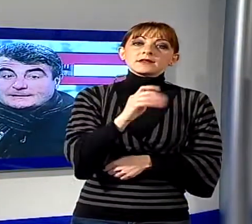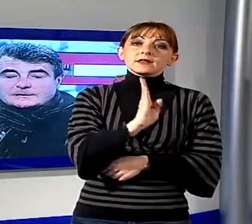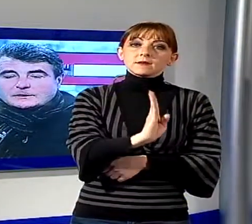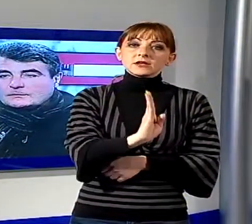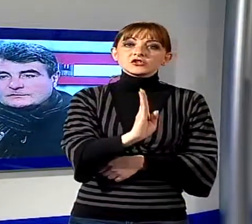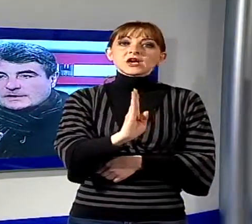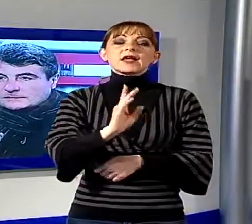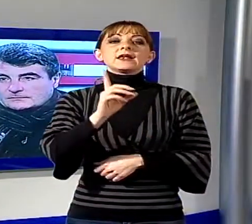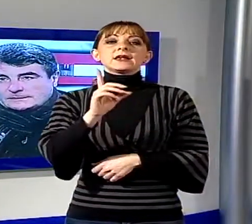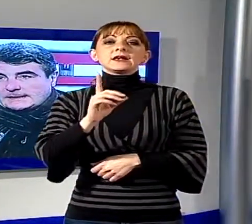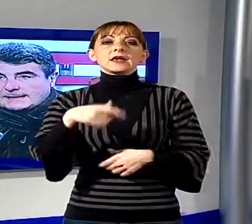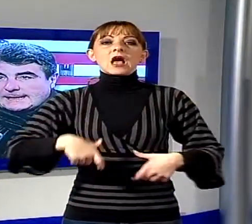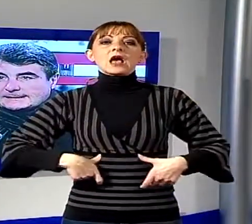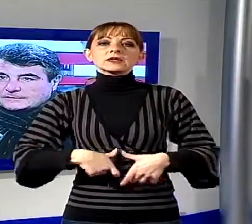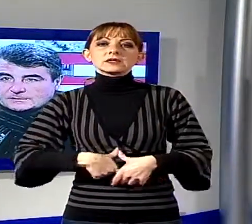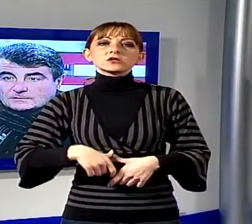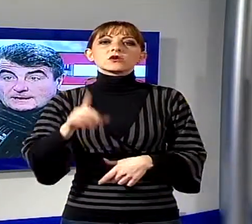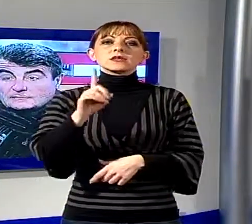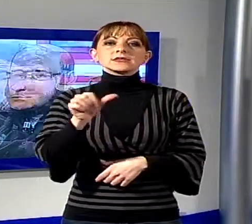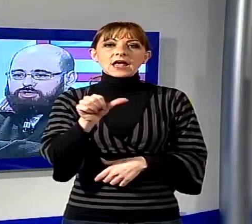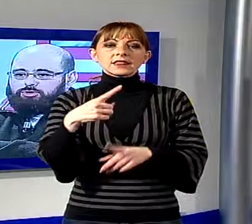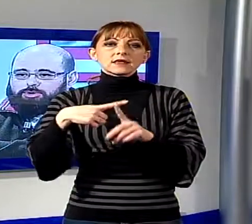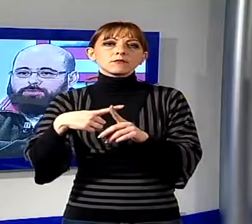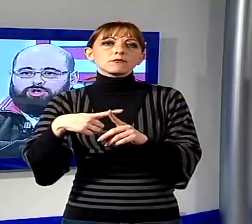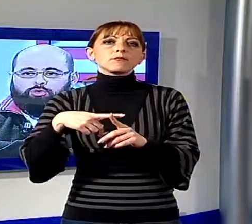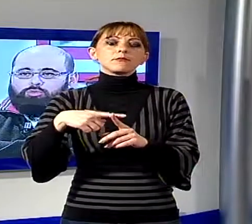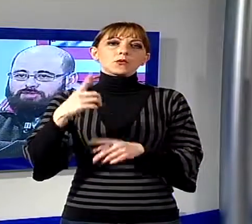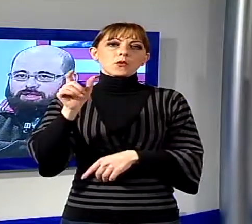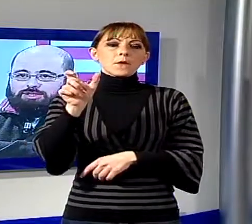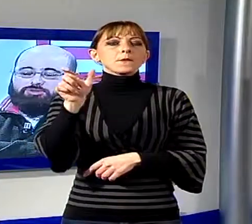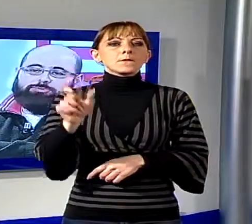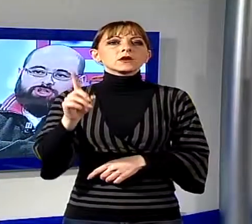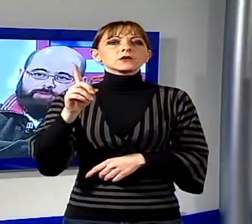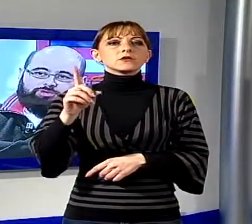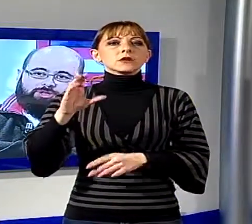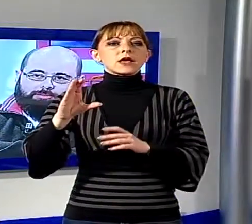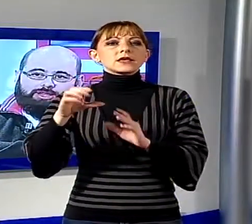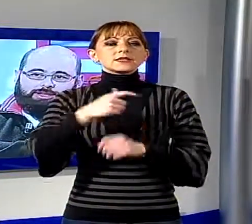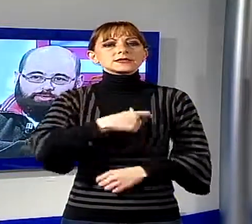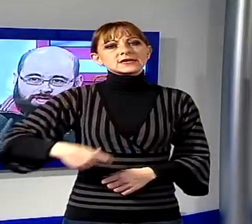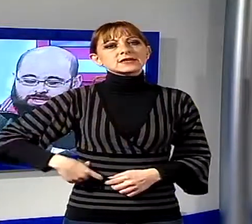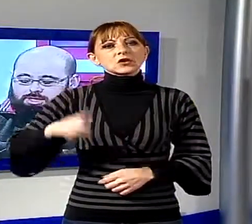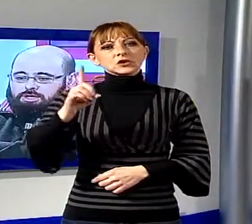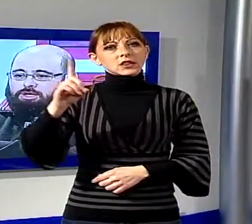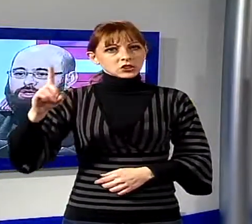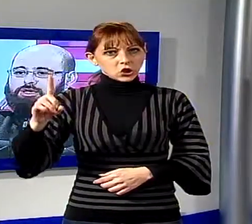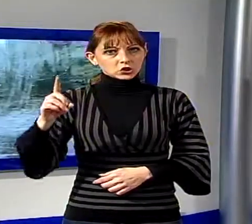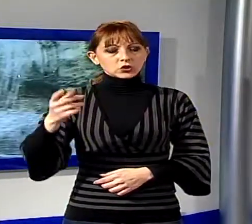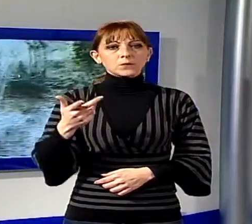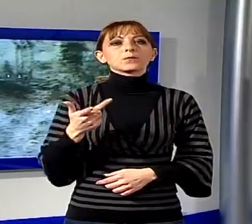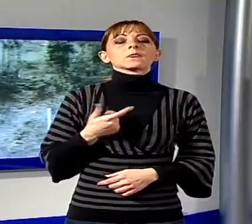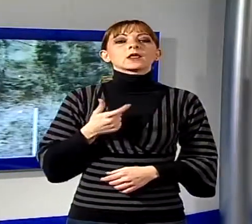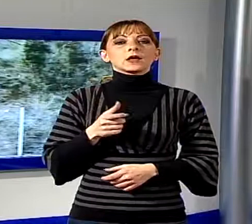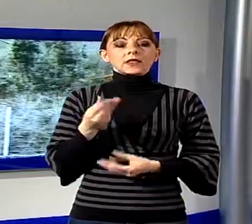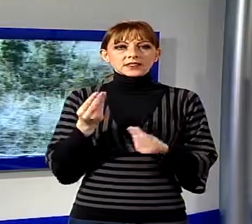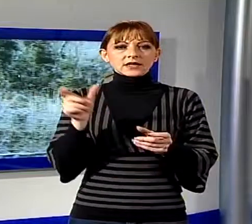gli argomenti trattati anche quello dell'allerta meteo. I telespettatori hanno fatto notare come l'allerta lanciata in occasione della tempesta